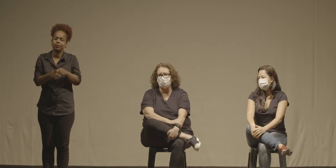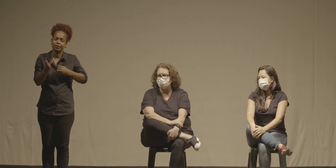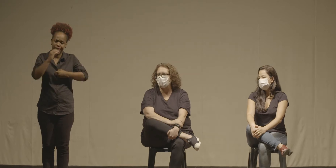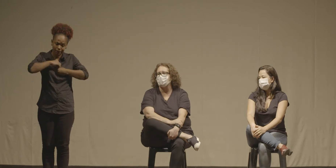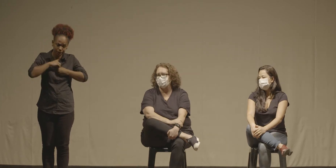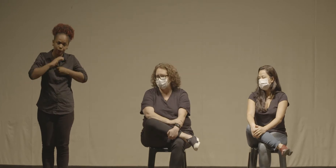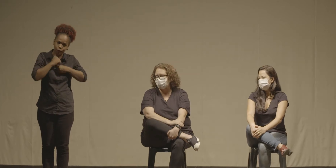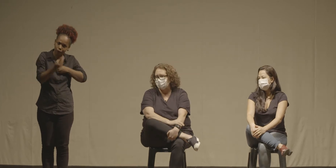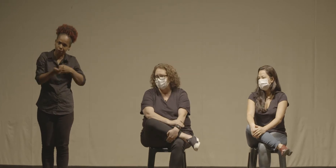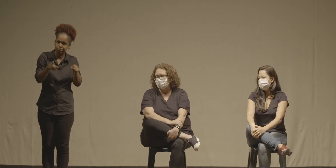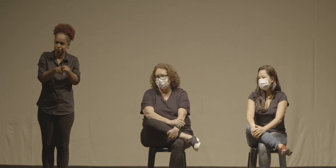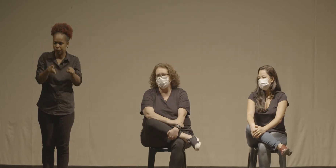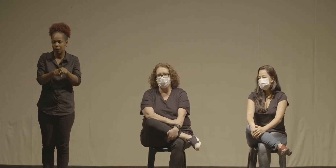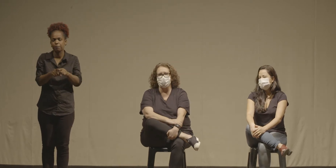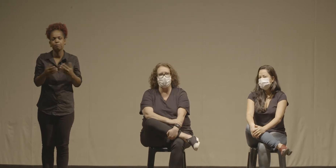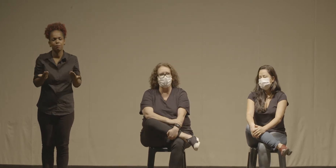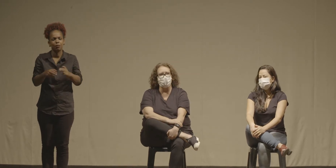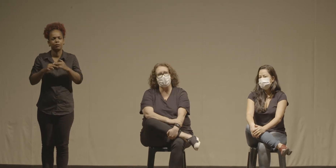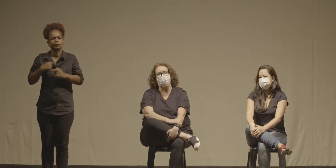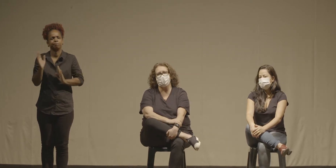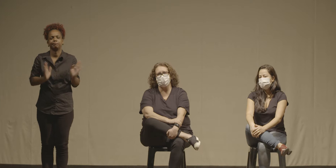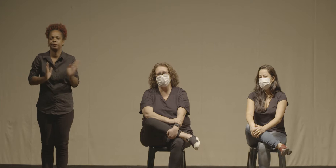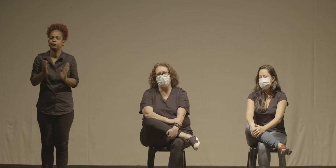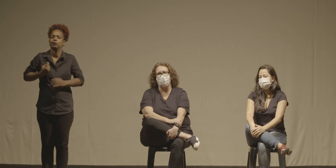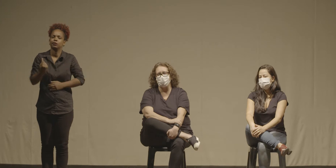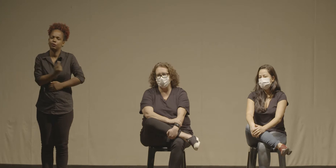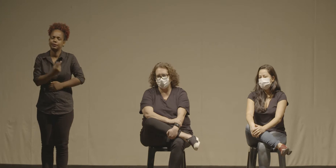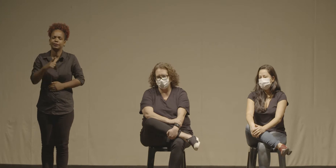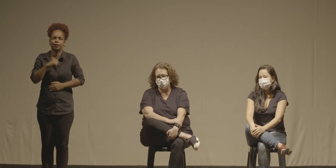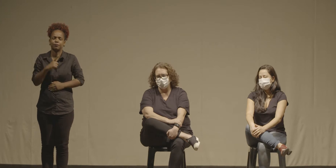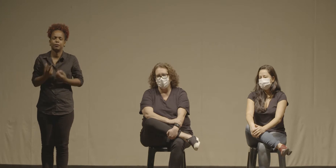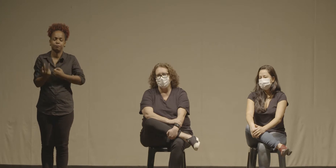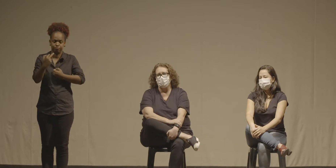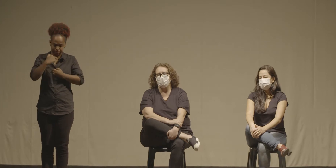primeiramente, depois externamente, que a gente está num tempo em que a gente teve que olhar para